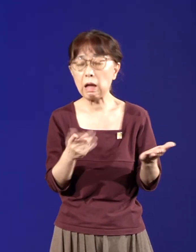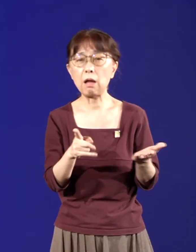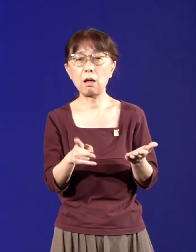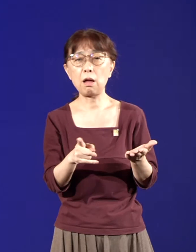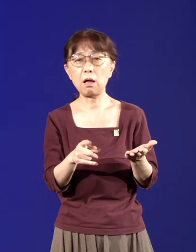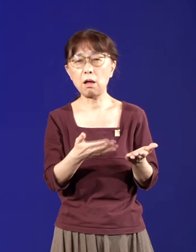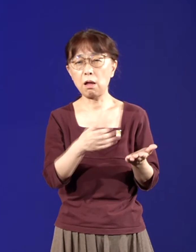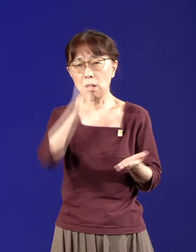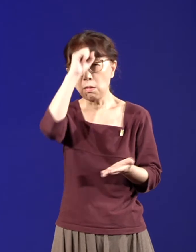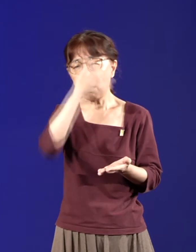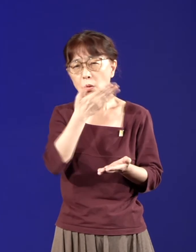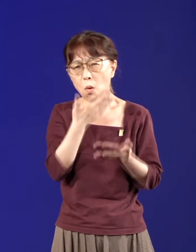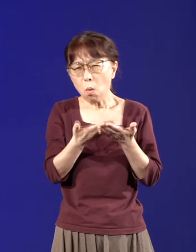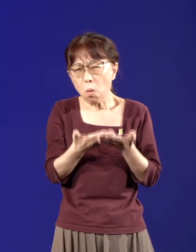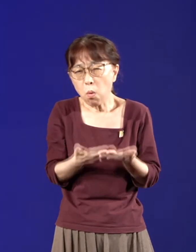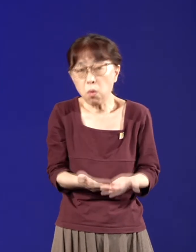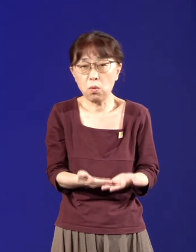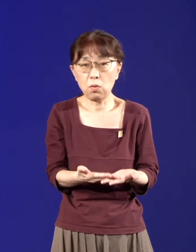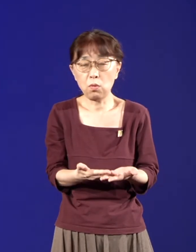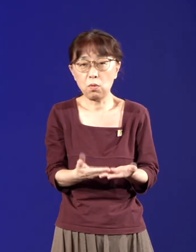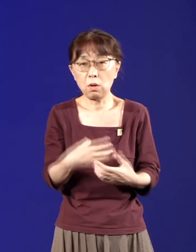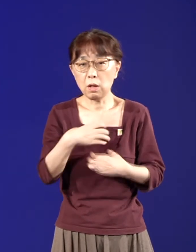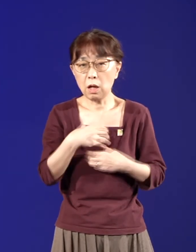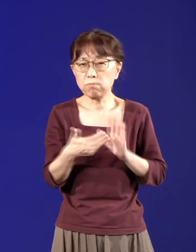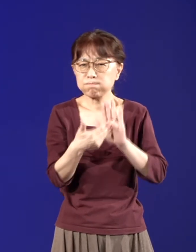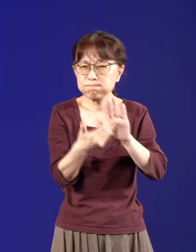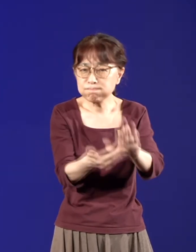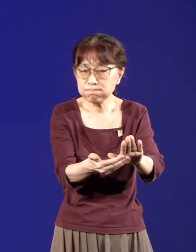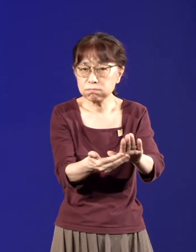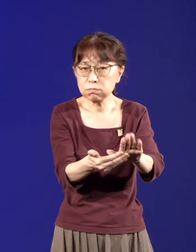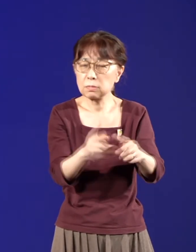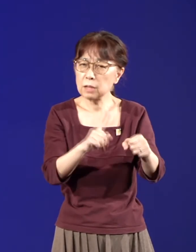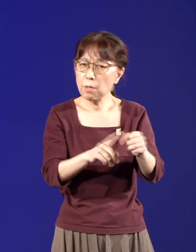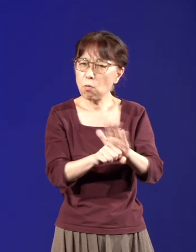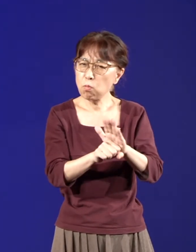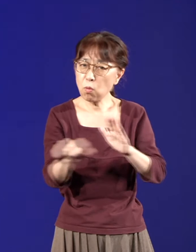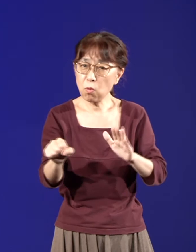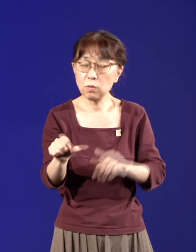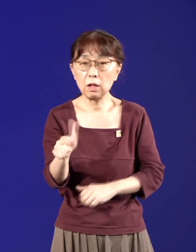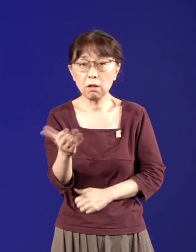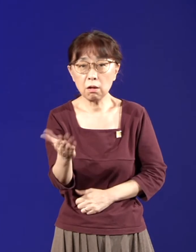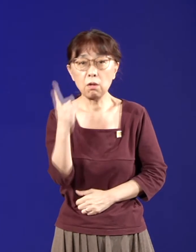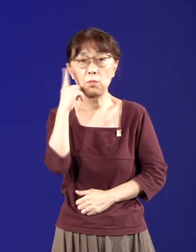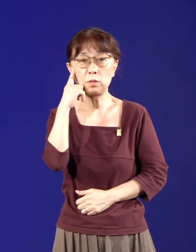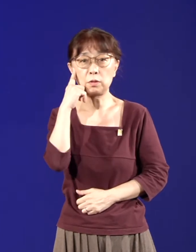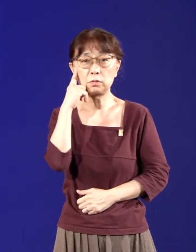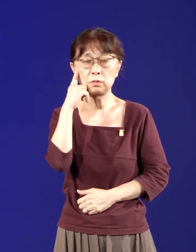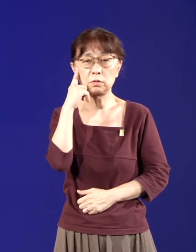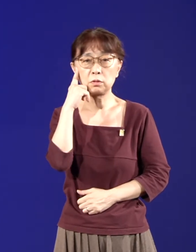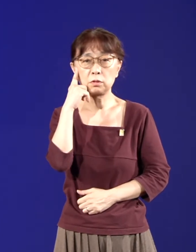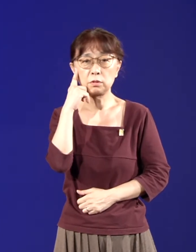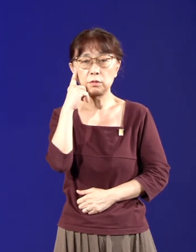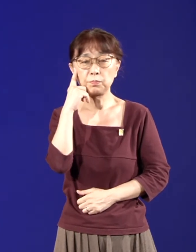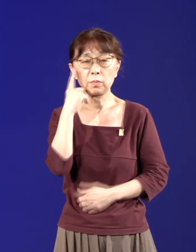スクを抑える、極めて有効な状況であろうかというふうに思っております。従いまして、多